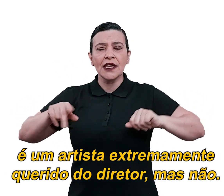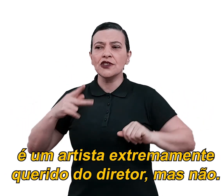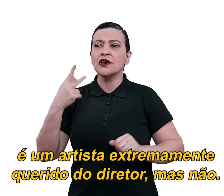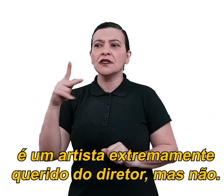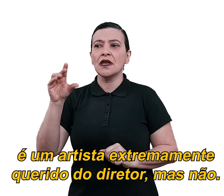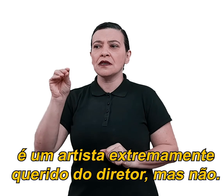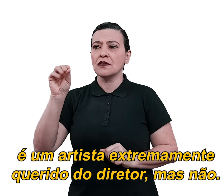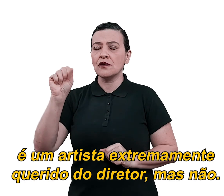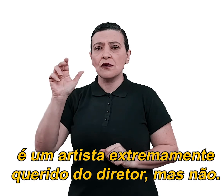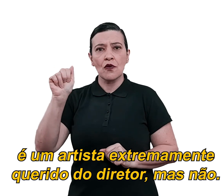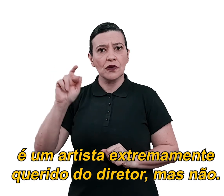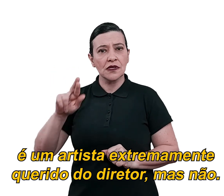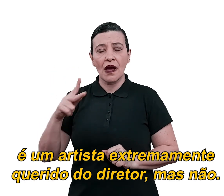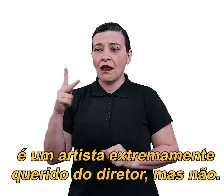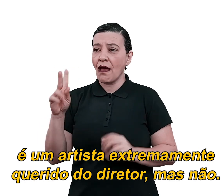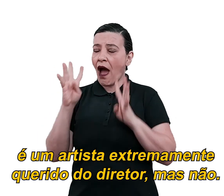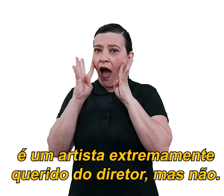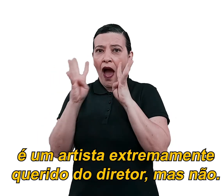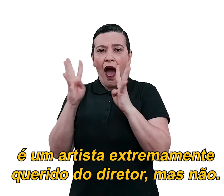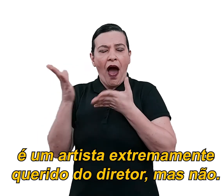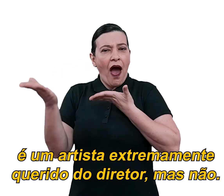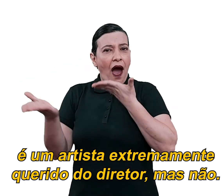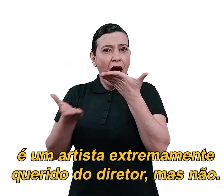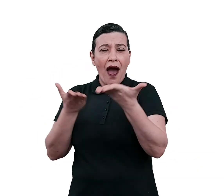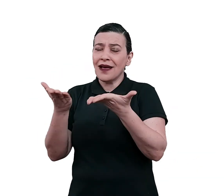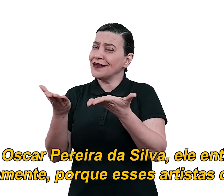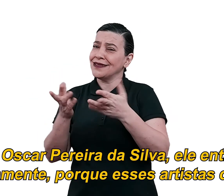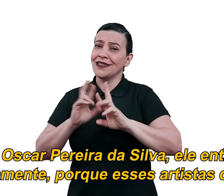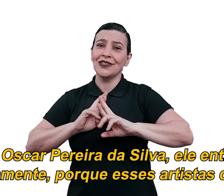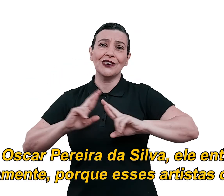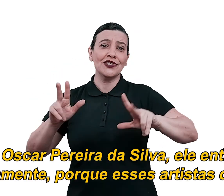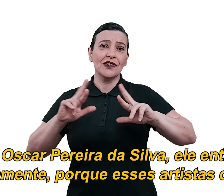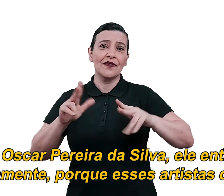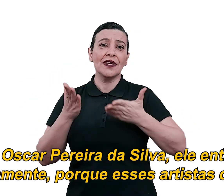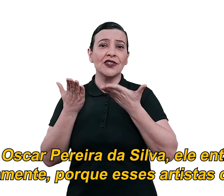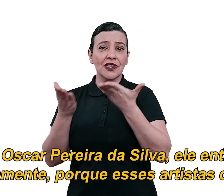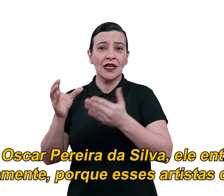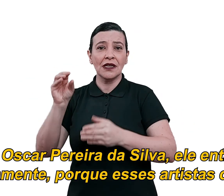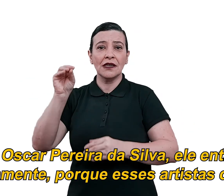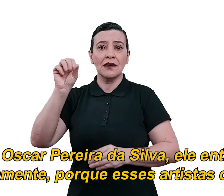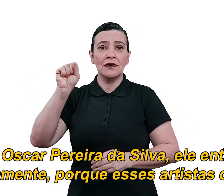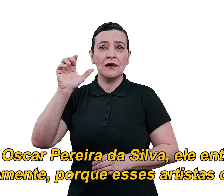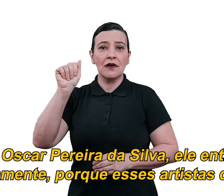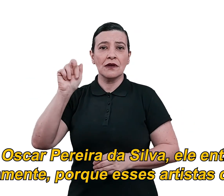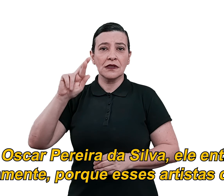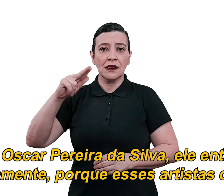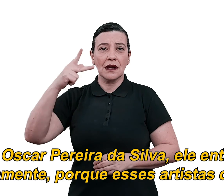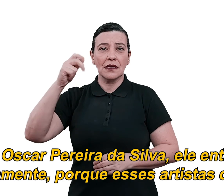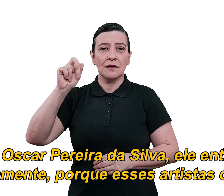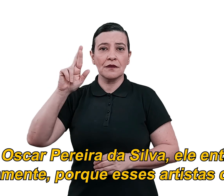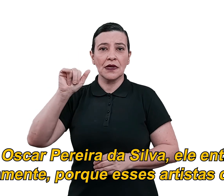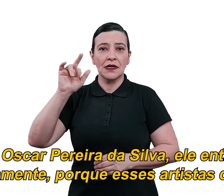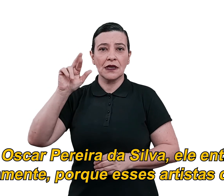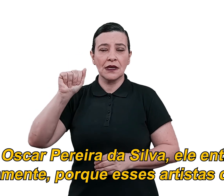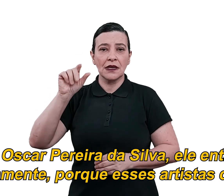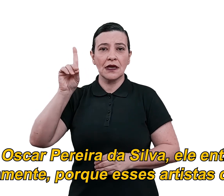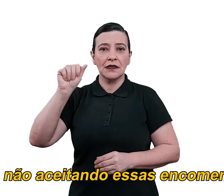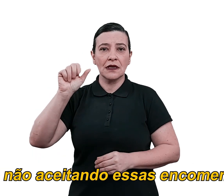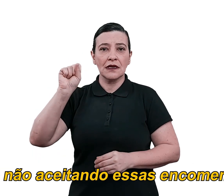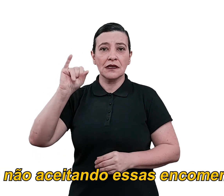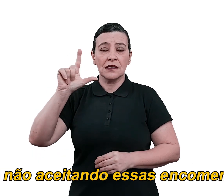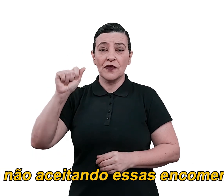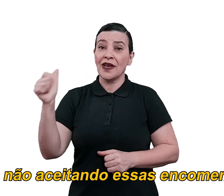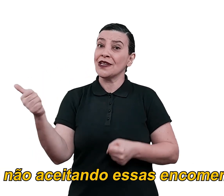fala, nossa, é um artista extremamente querido do diretor, né? Mas não, o Oscar Pereira da Silva, ele entra justamente porque esses artistas do